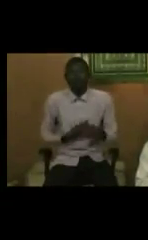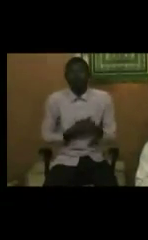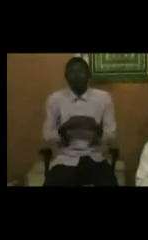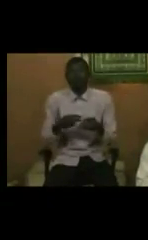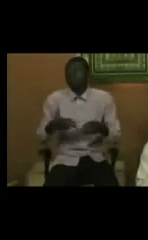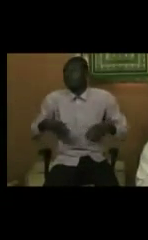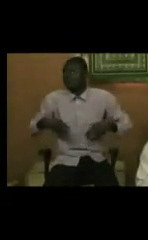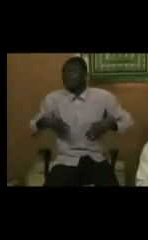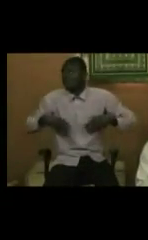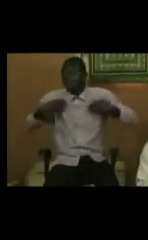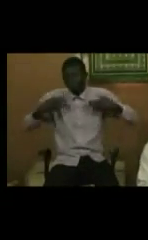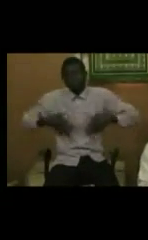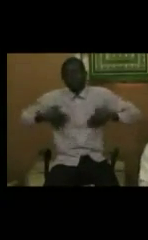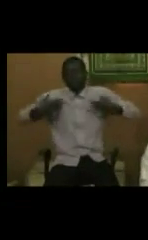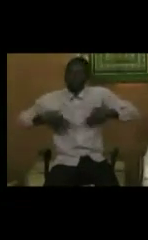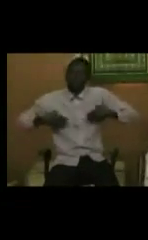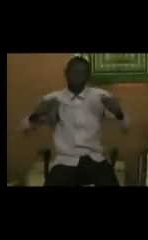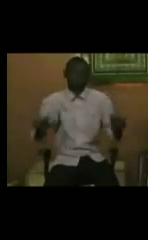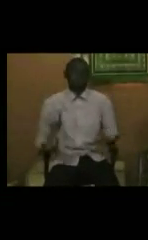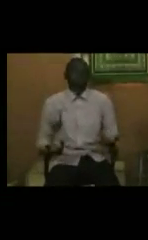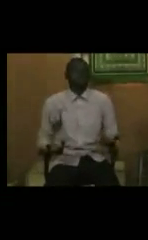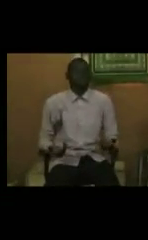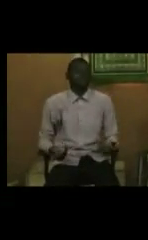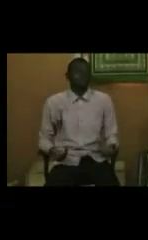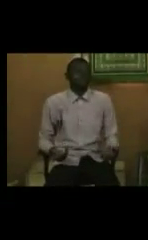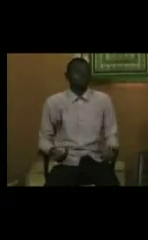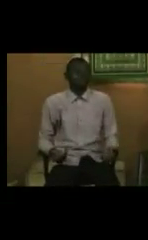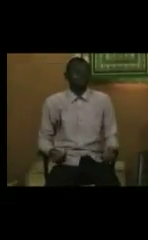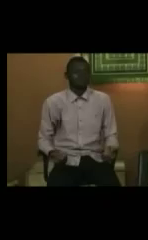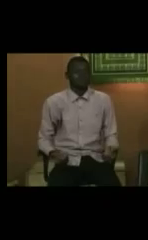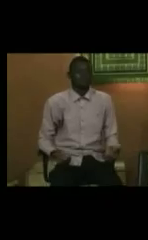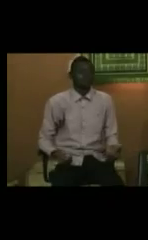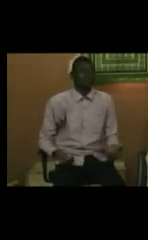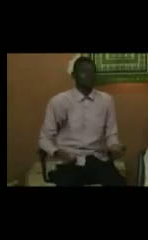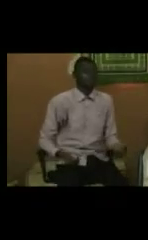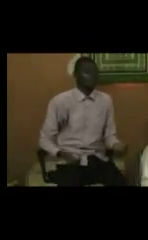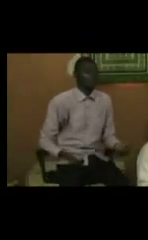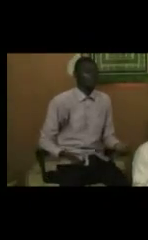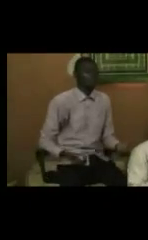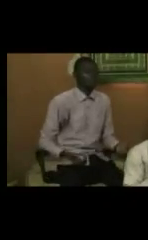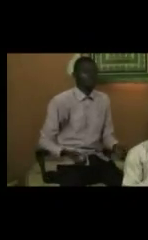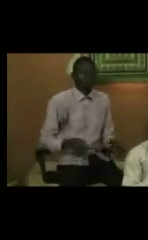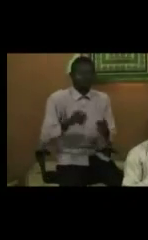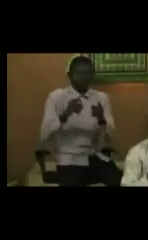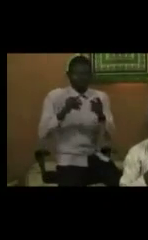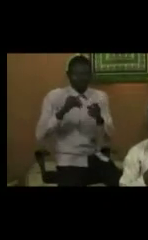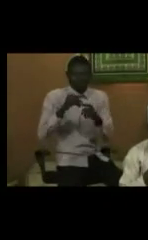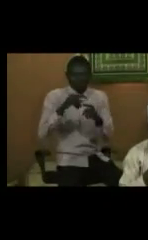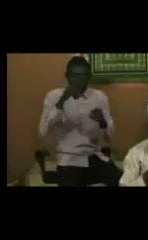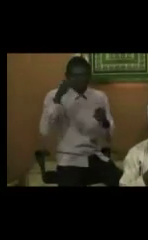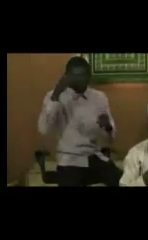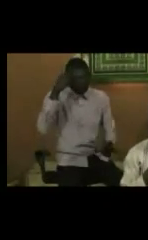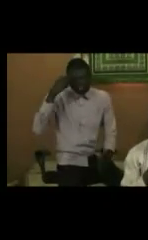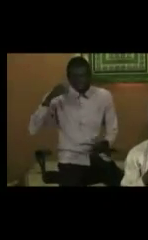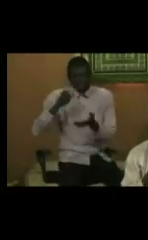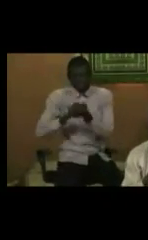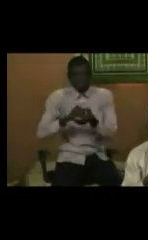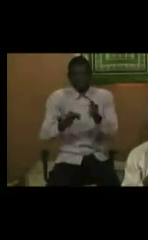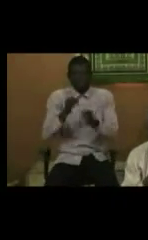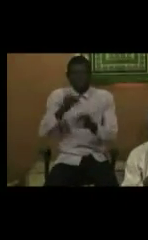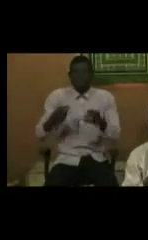Olorun abo ko sara Olorun lowo Olorun fe fun oni nkan o wa ko pe ara o o ni die ta ni